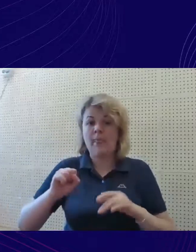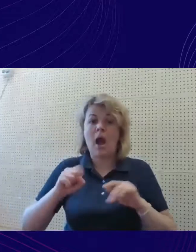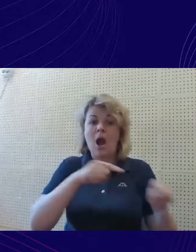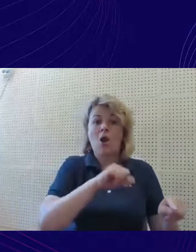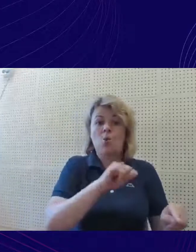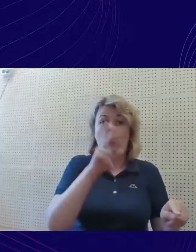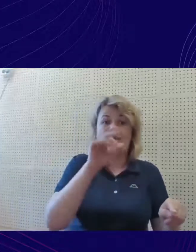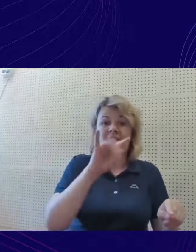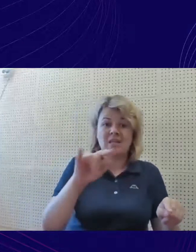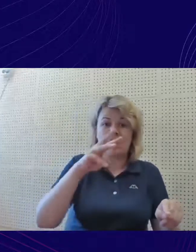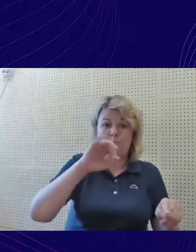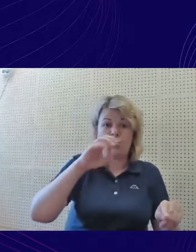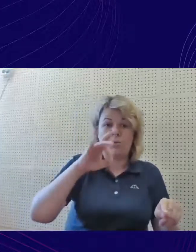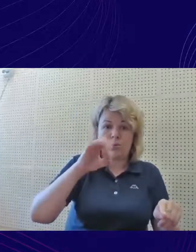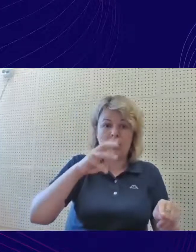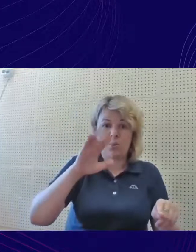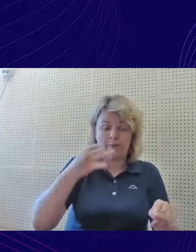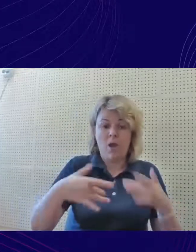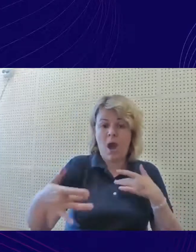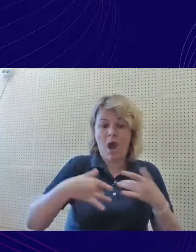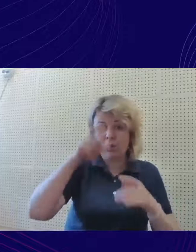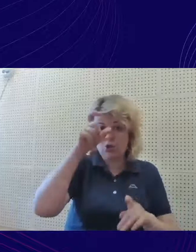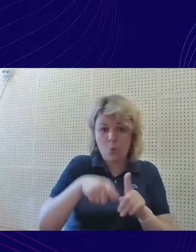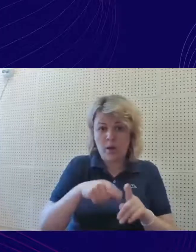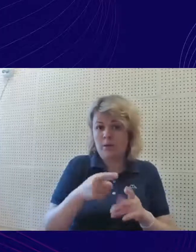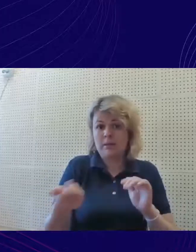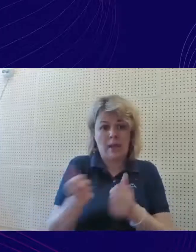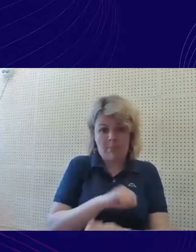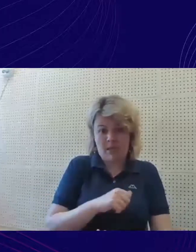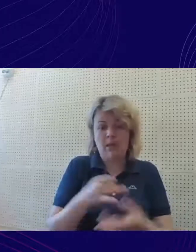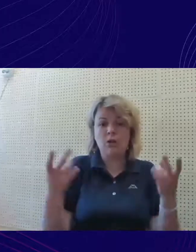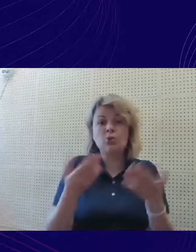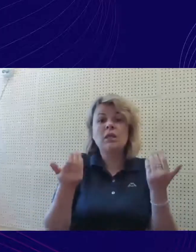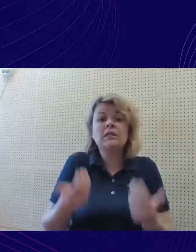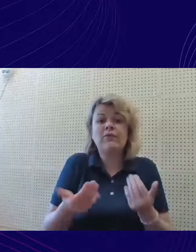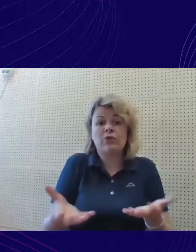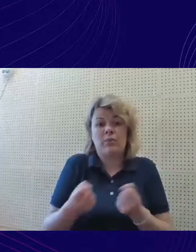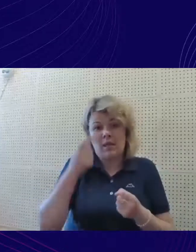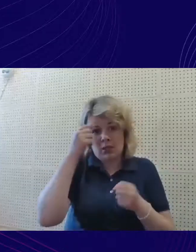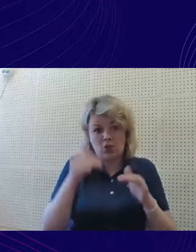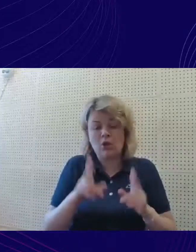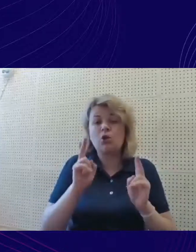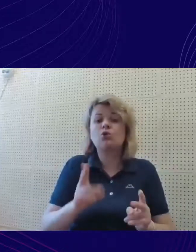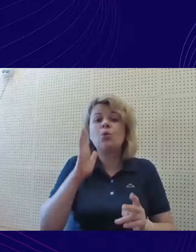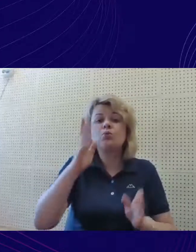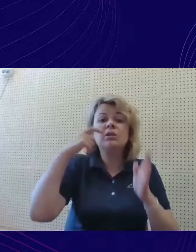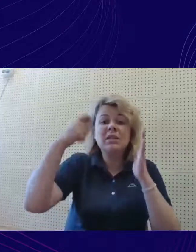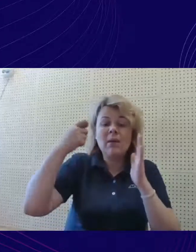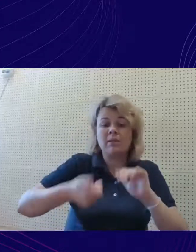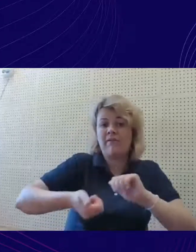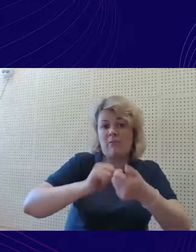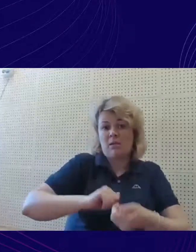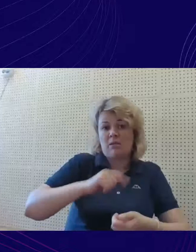заменили. Как бы, и надо сегодня принять решение, кто будет вместо Любшина сниматься.